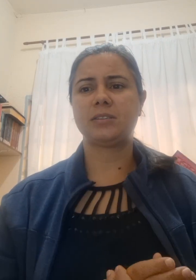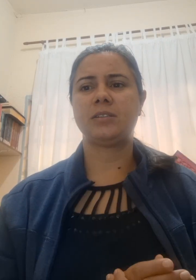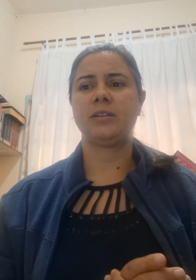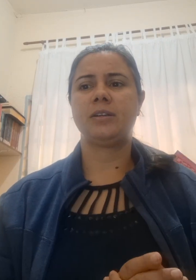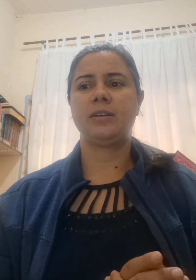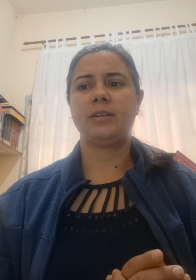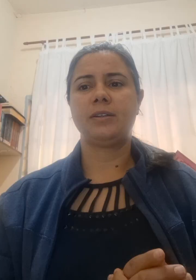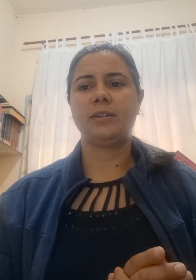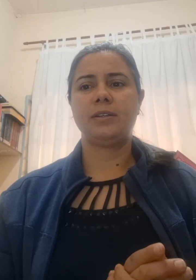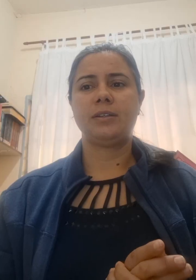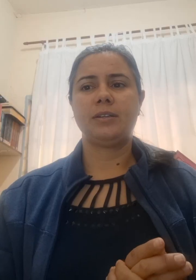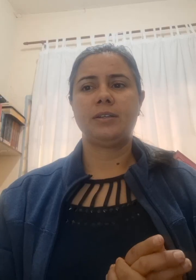triste.